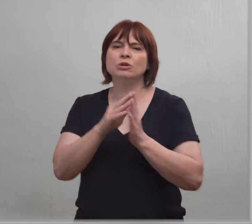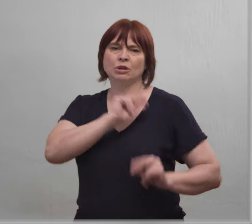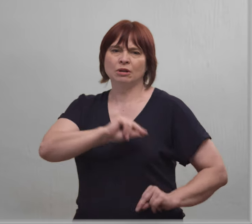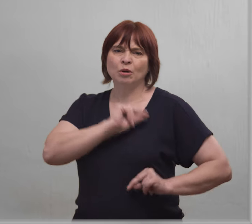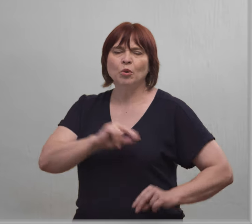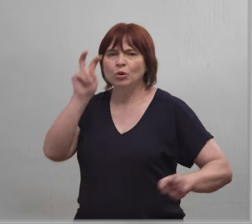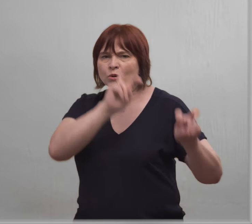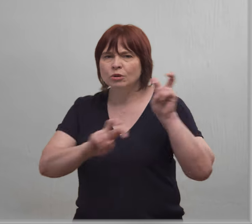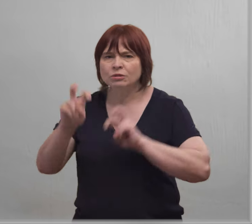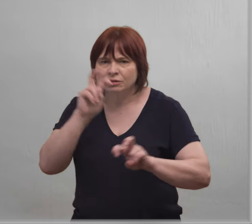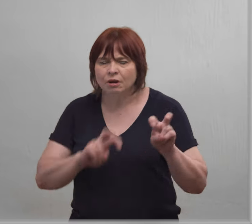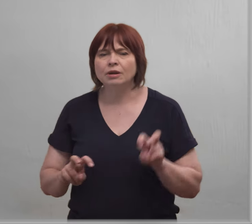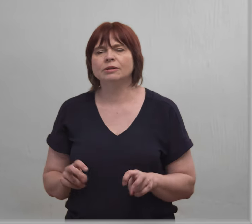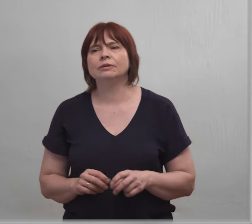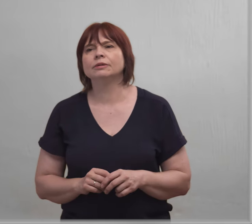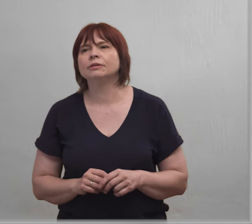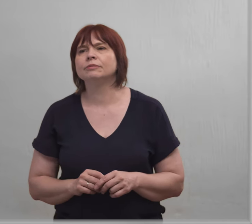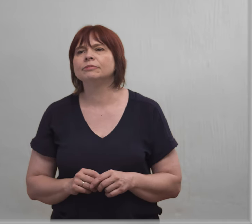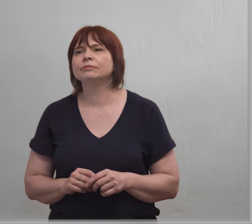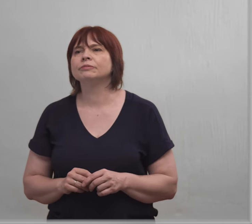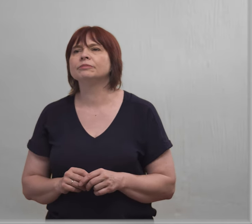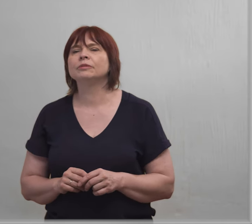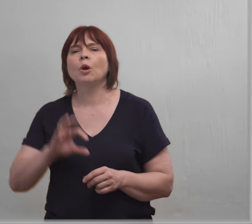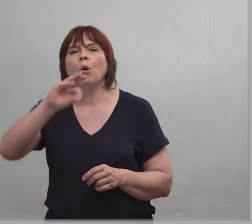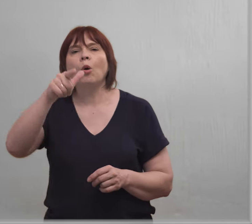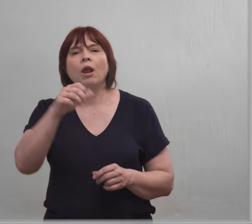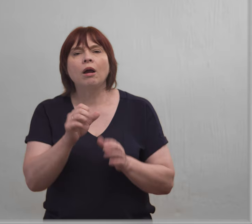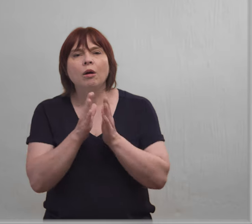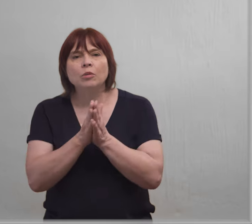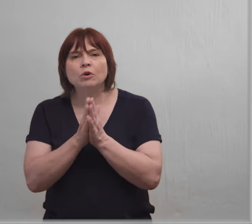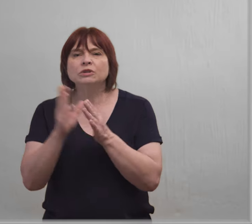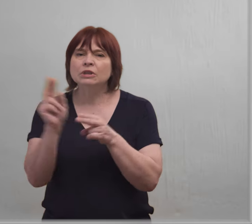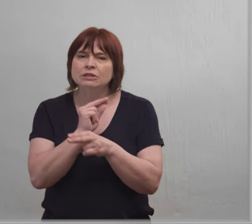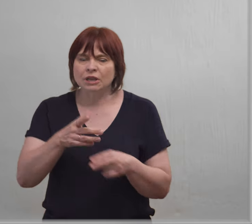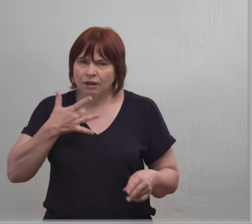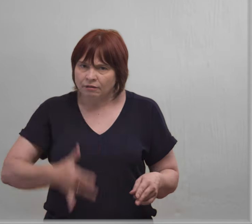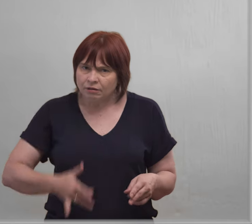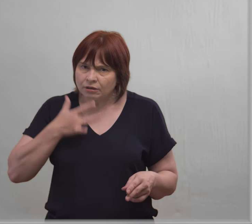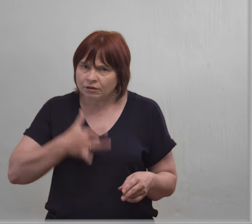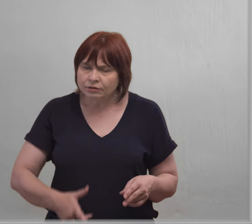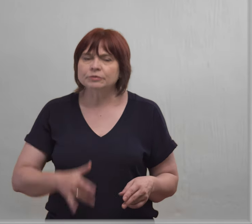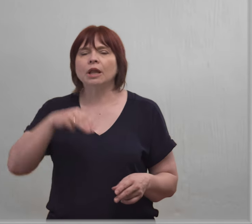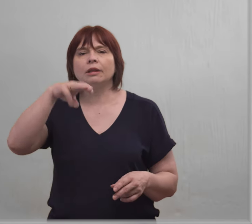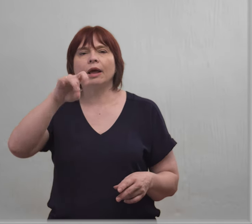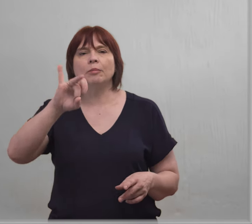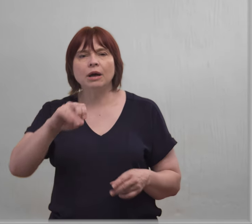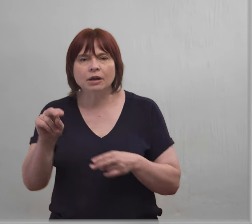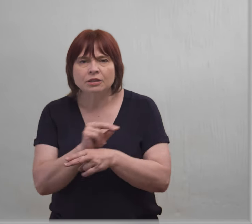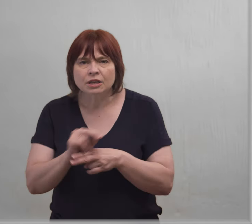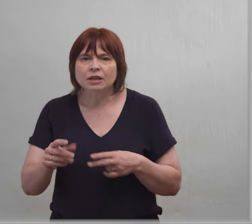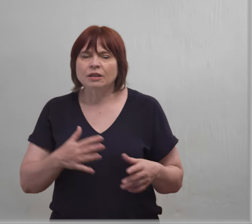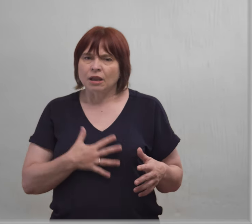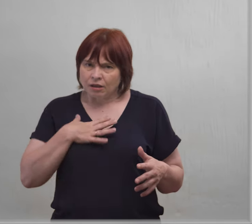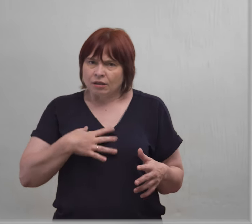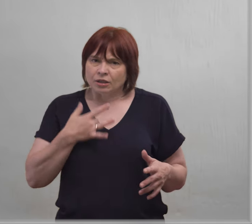в проповеди, и в общении об этом. Ольга просит за исцеление желудочно-кишечного тракта, Тамара за исцеление